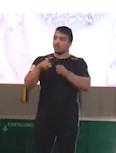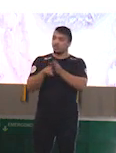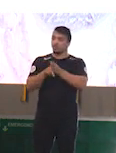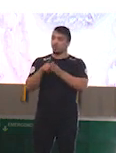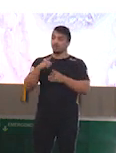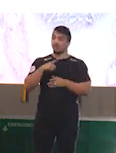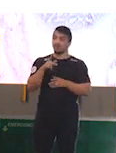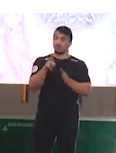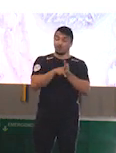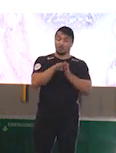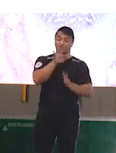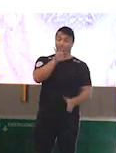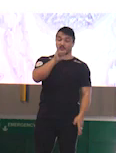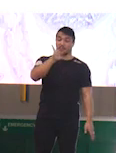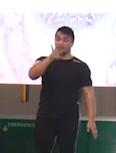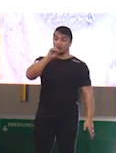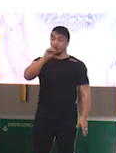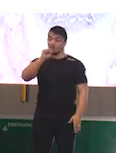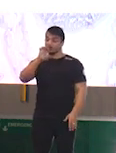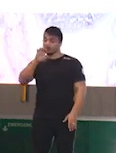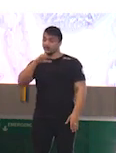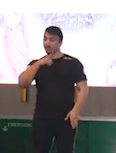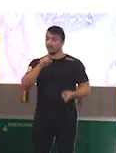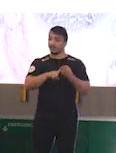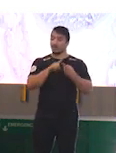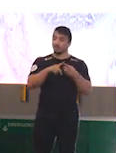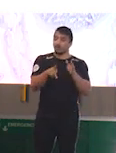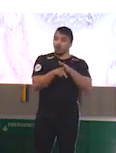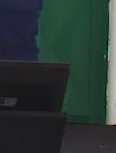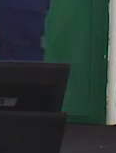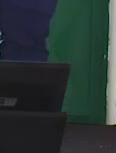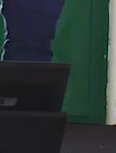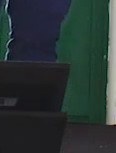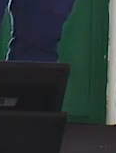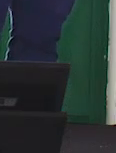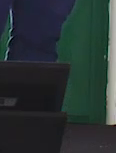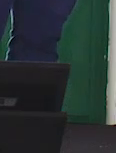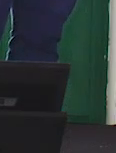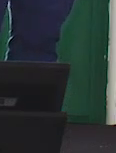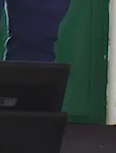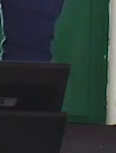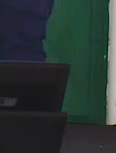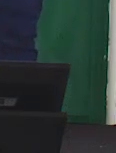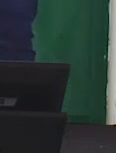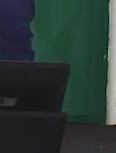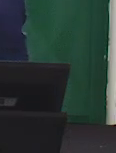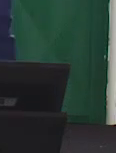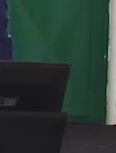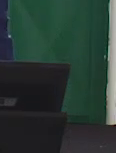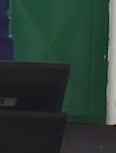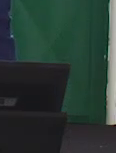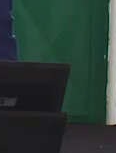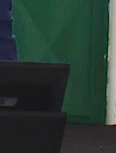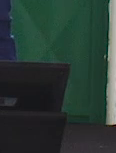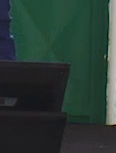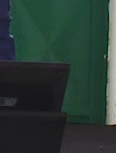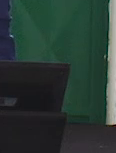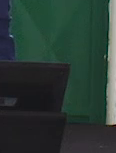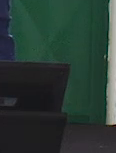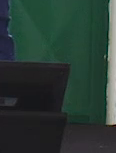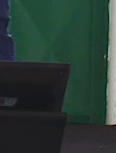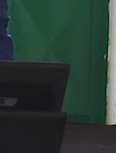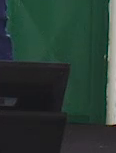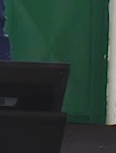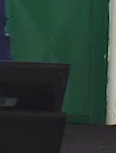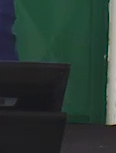rica em frutose e substâncias alcalinas e que vai compor cerca de 60% do sêmen ou